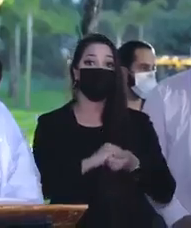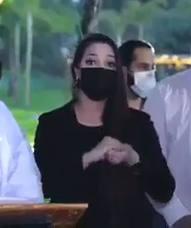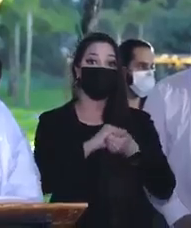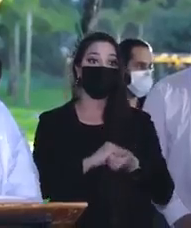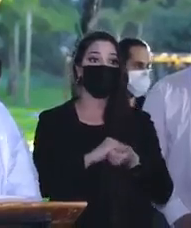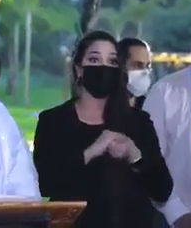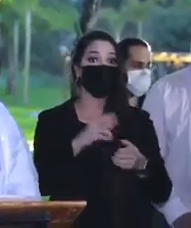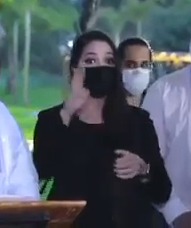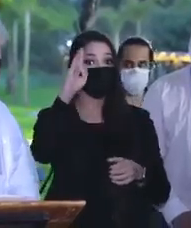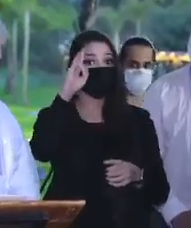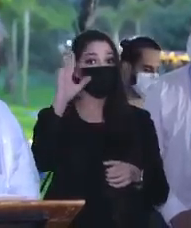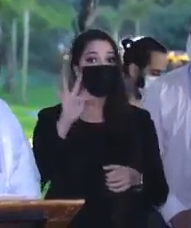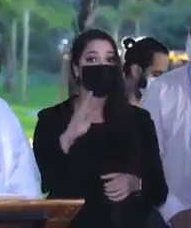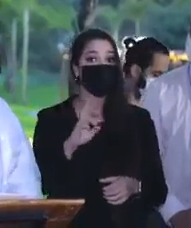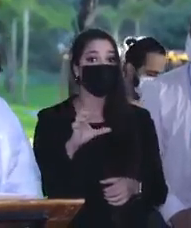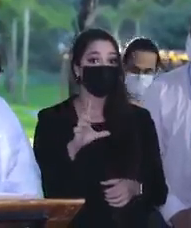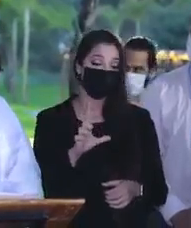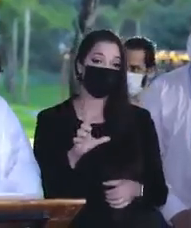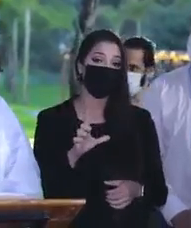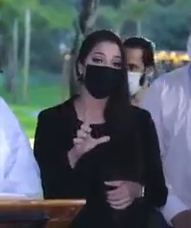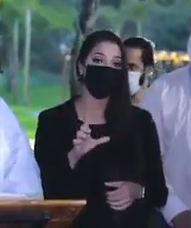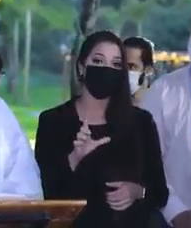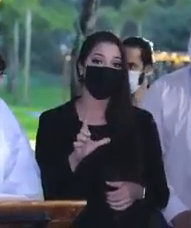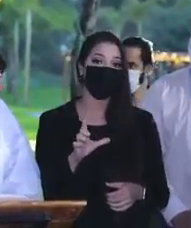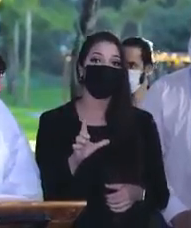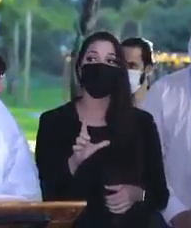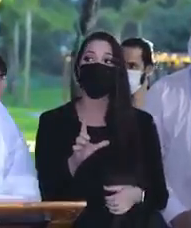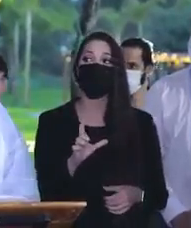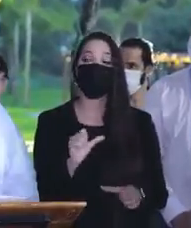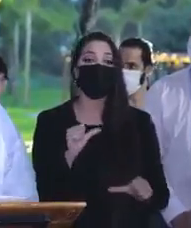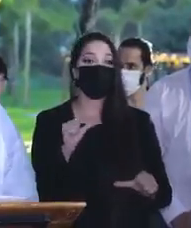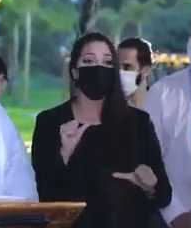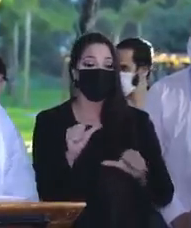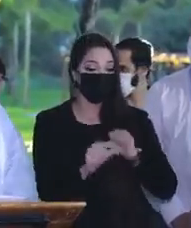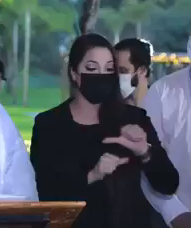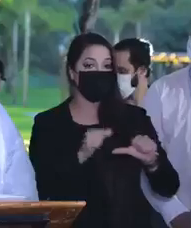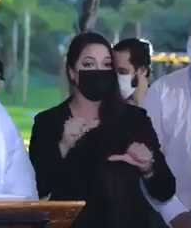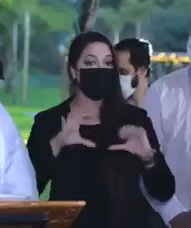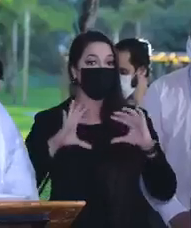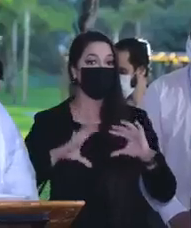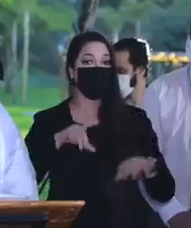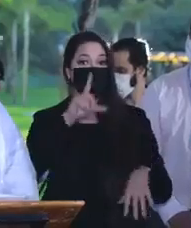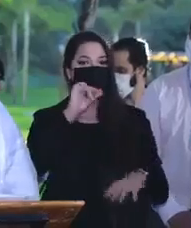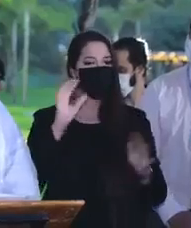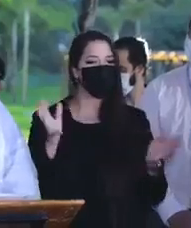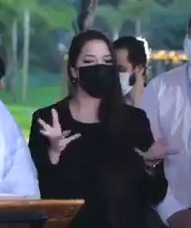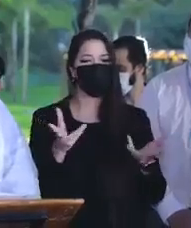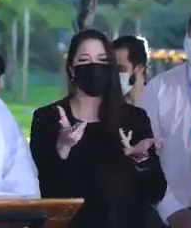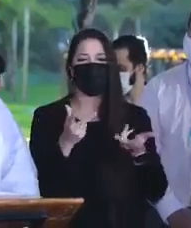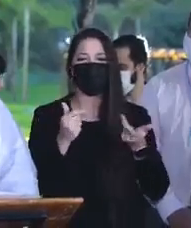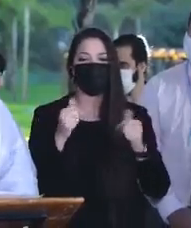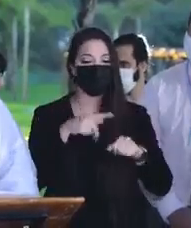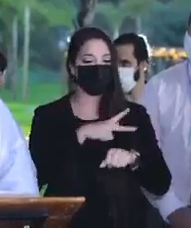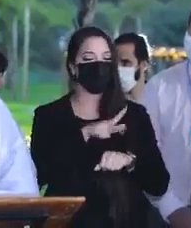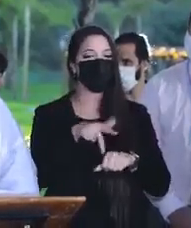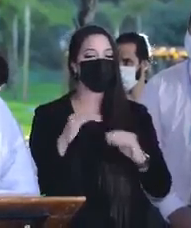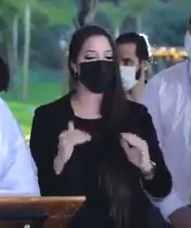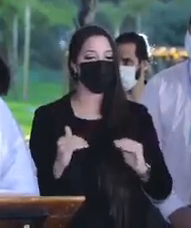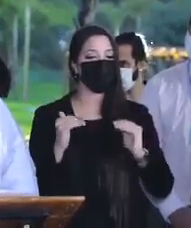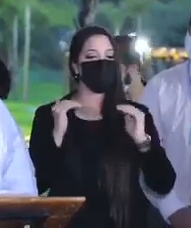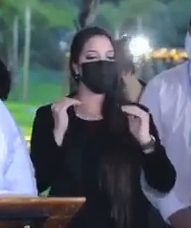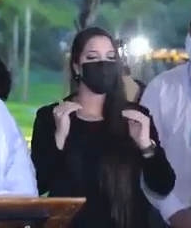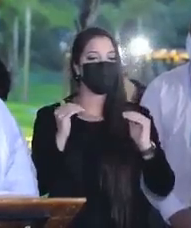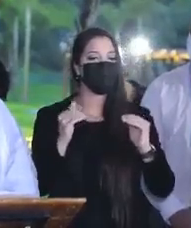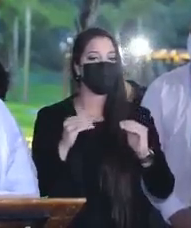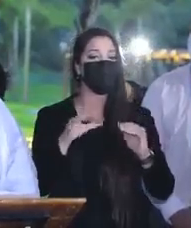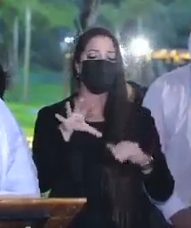cumprimentar toda a diretoria da Futel, que tornou o Parque Sabiá um dos parques mais maravilhosos do nosso país, não